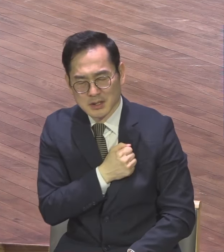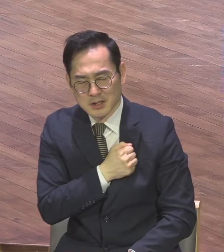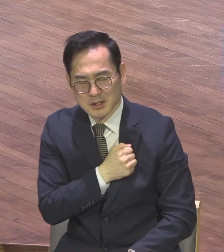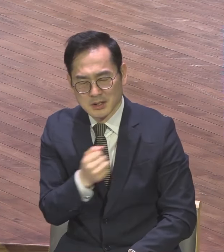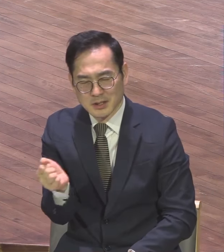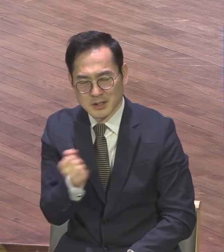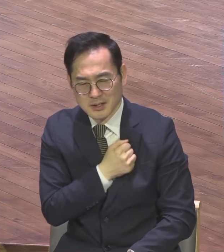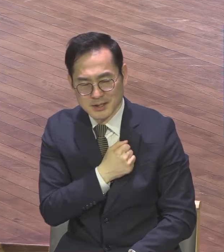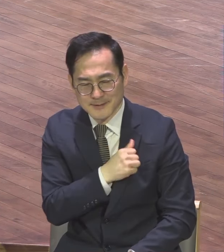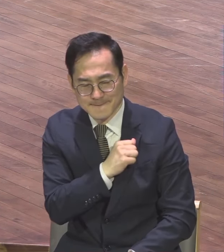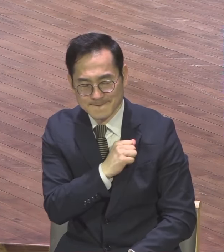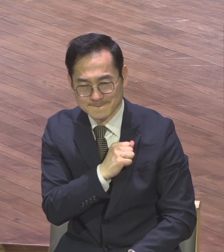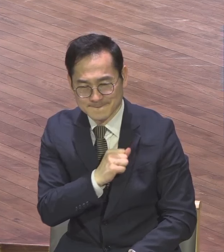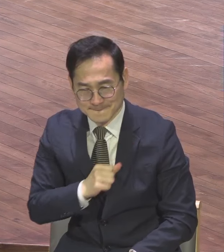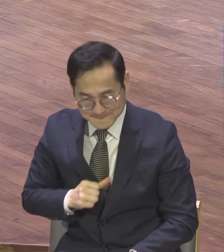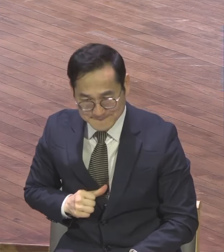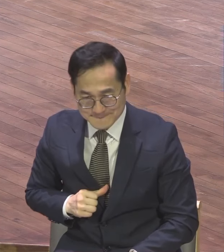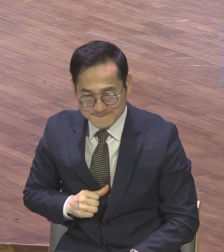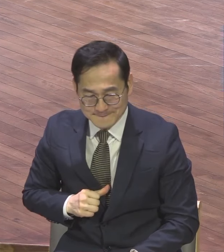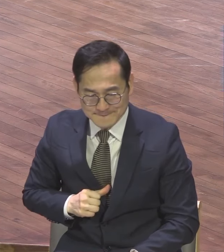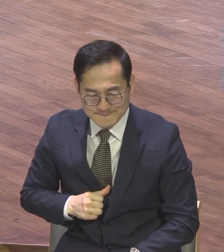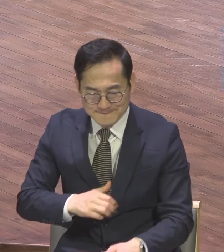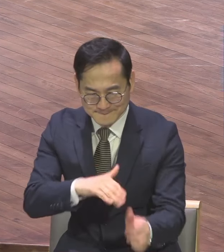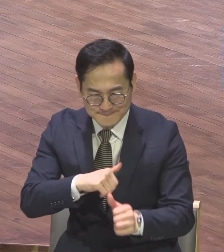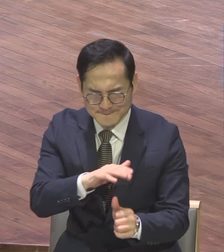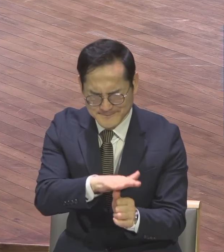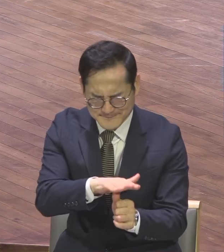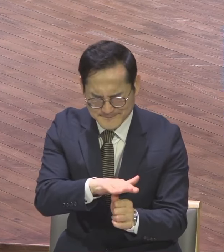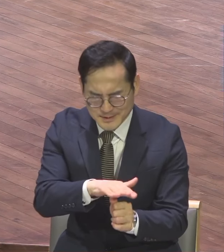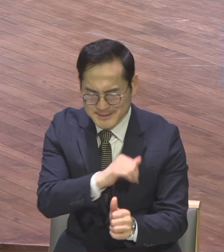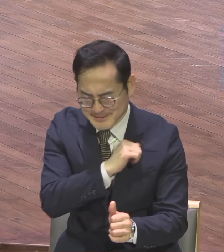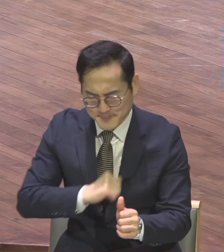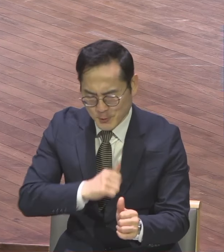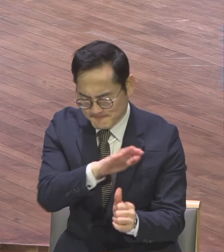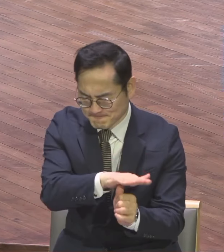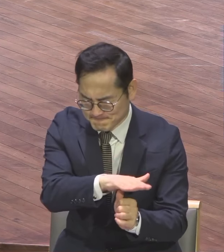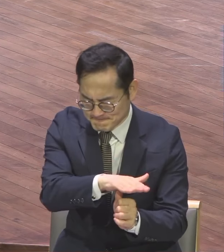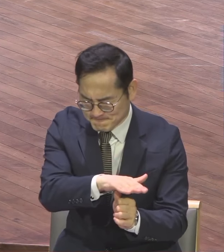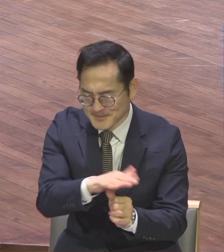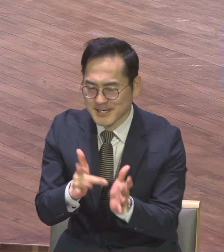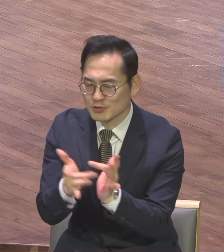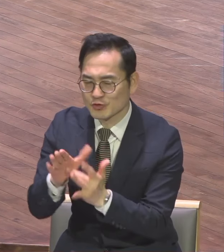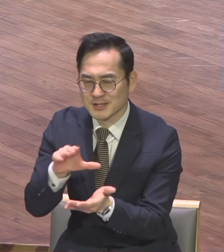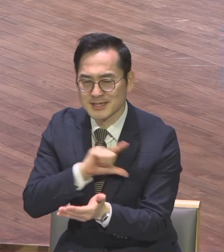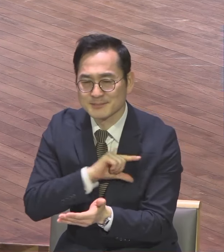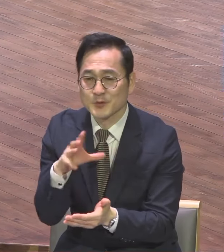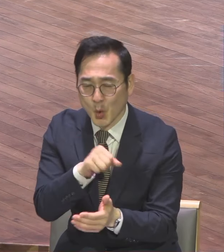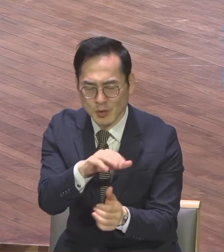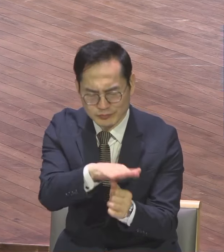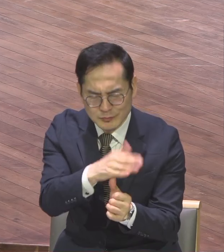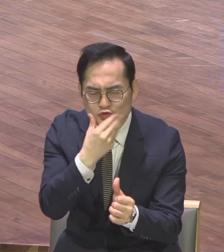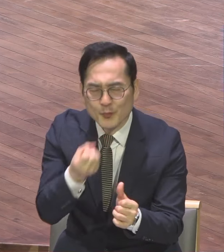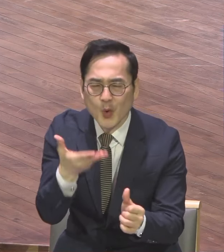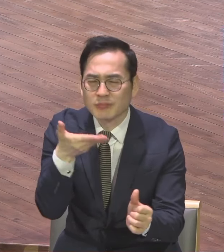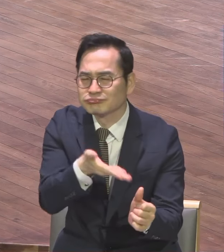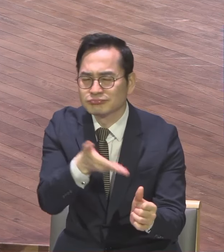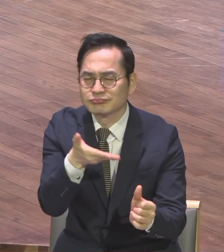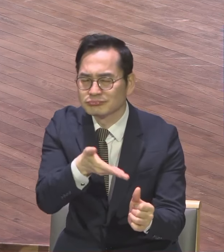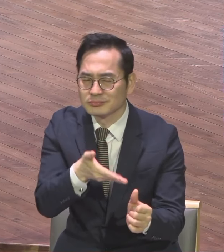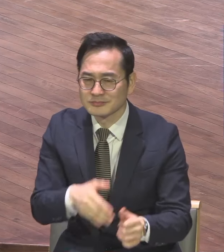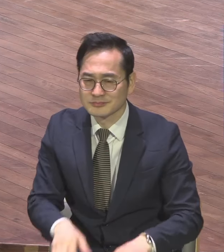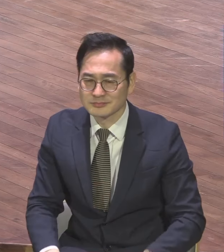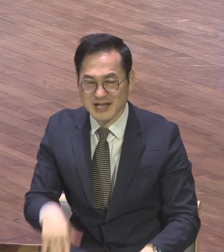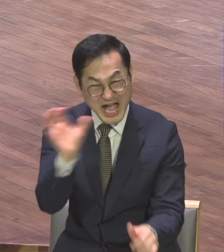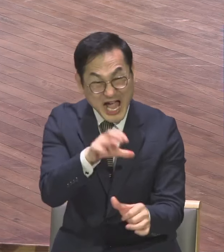안 들수록 더 불러놓고 하나님 앞에 예수 그리스도 이름으로 축복해 주시라고. 자,